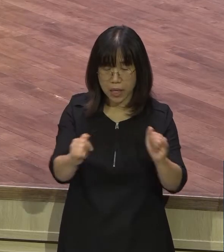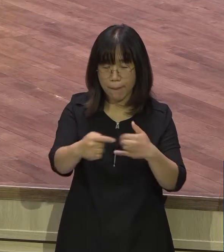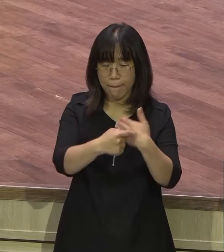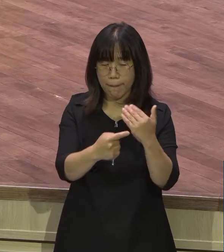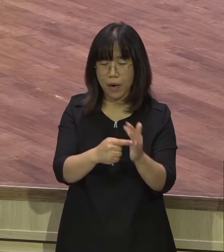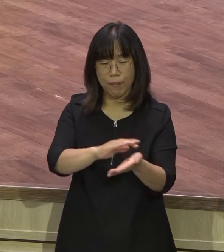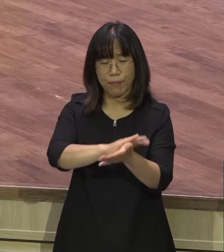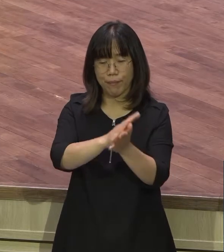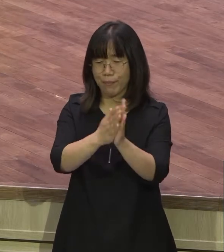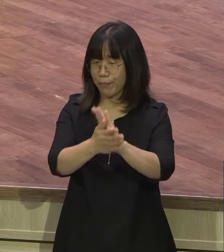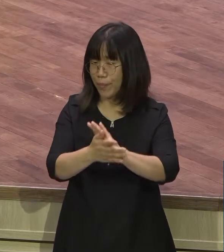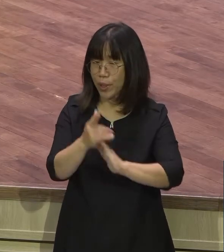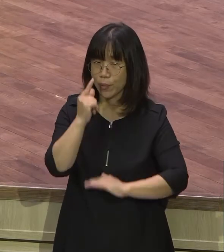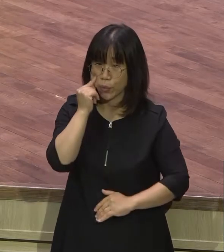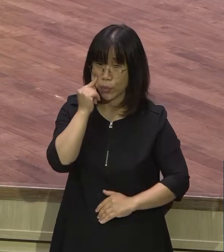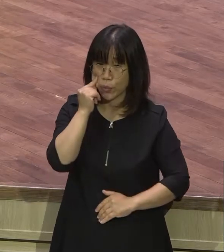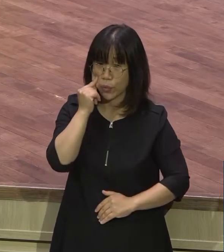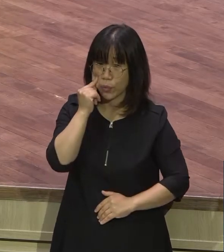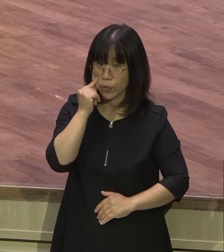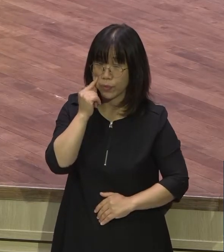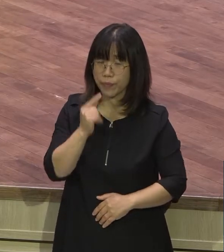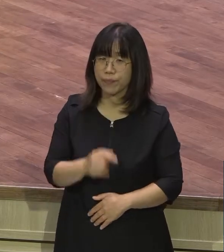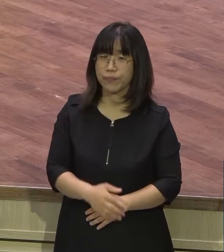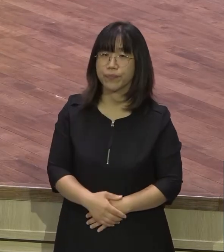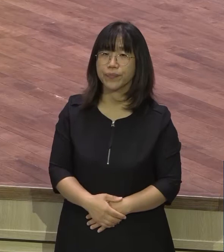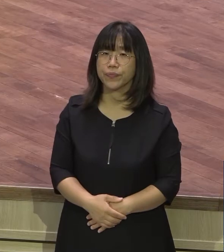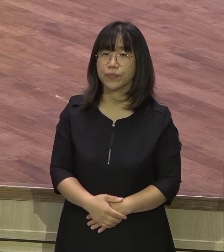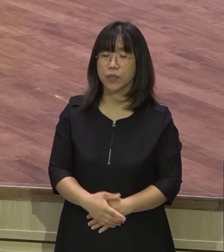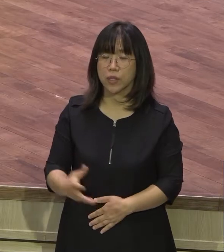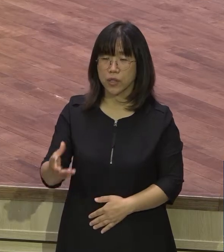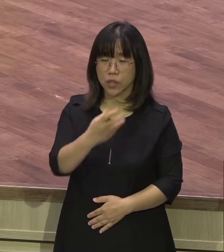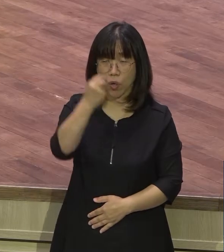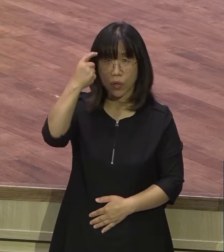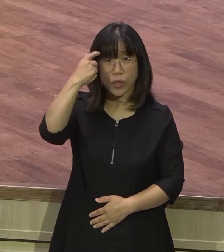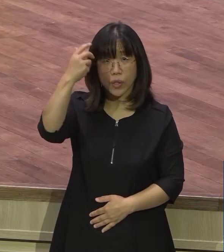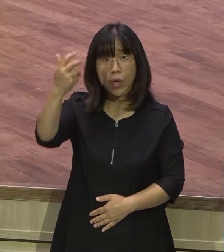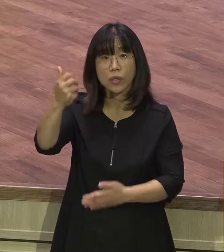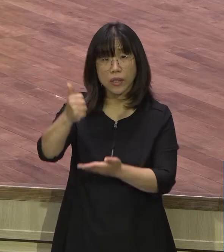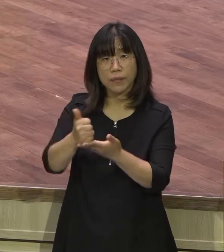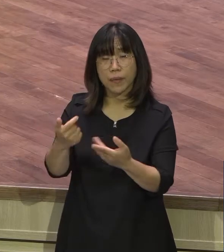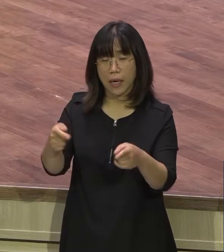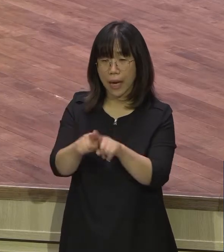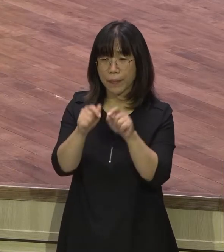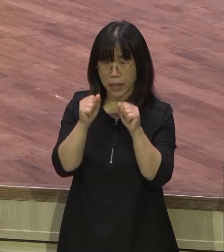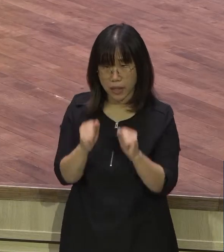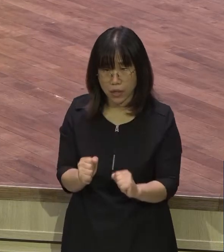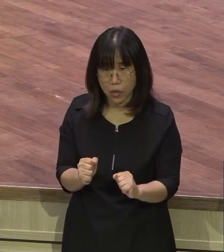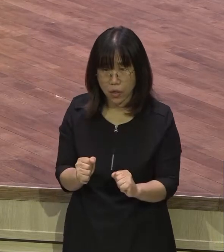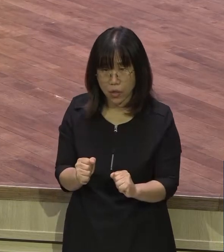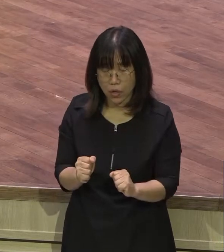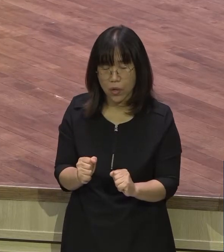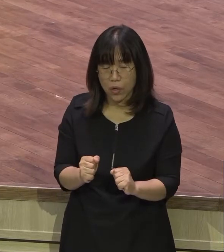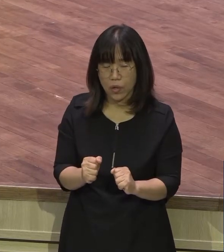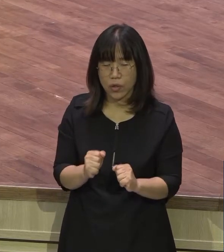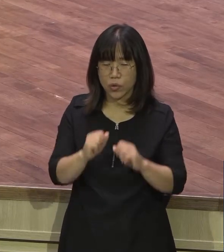열매맺는 삶을 살 수 있는 배경이 바로 뭐냐 성령 하나님이 역사하시기 때문이다